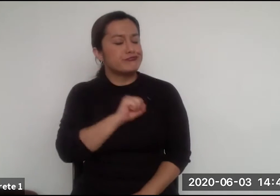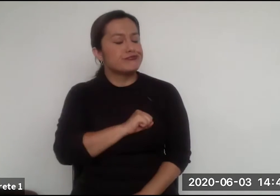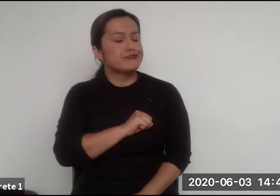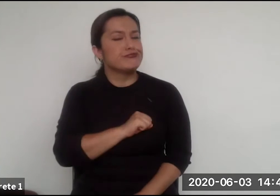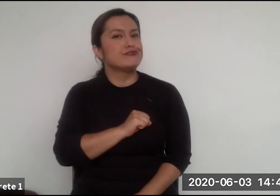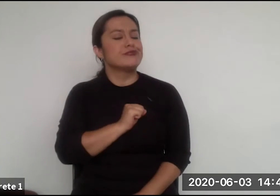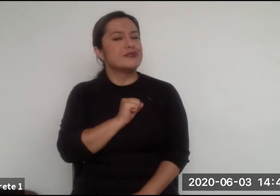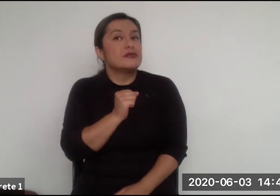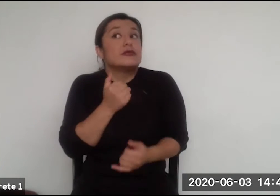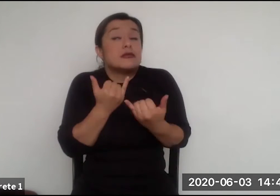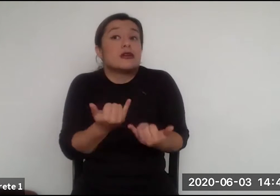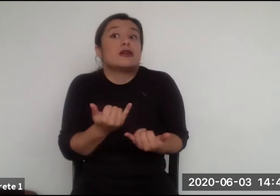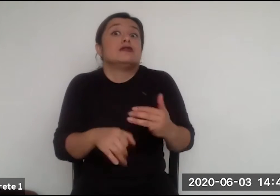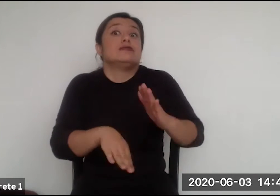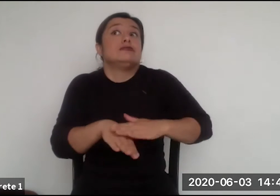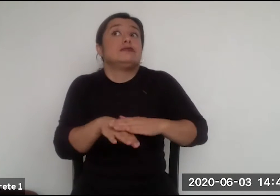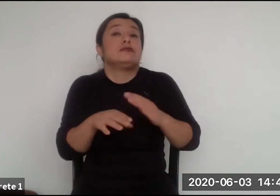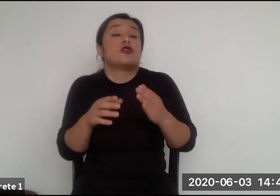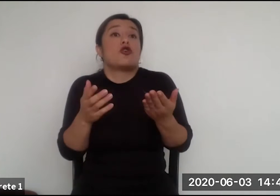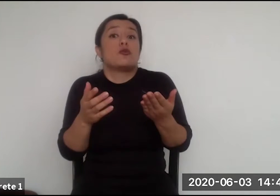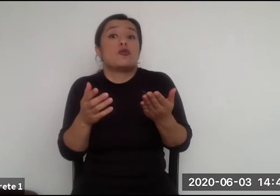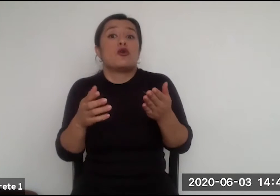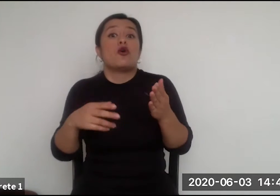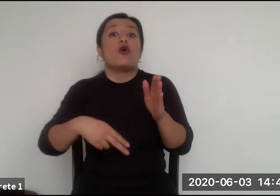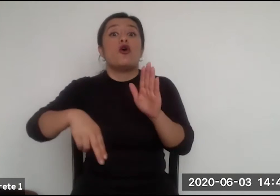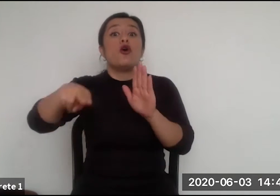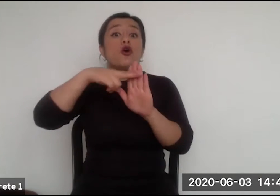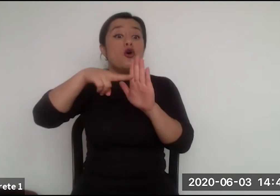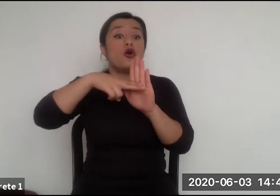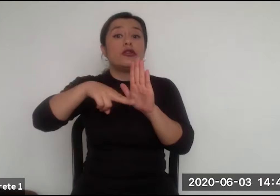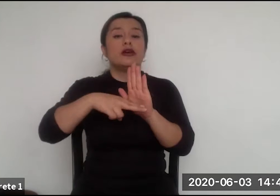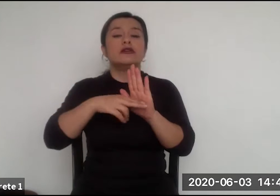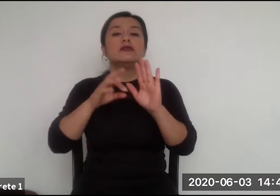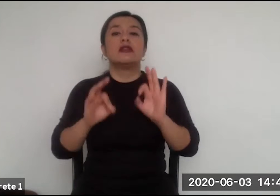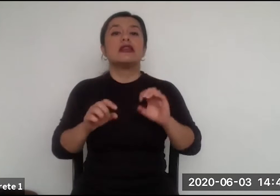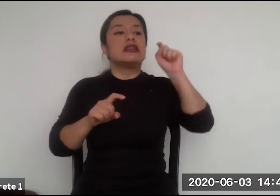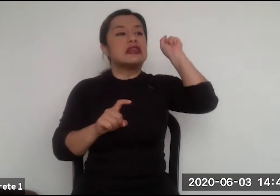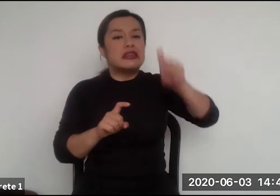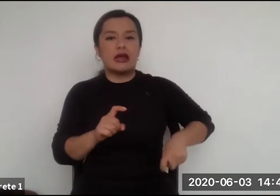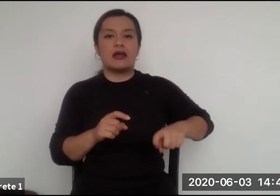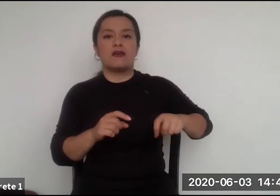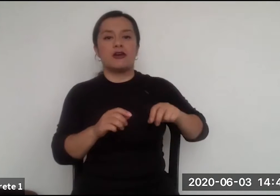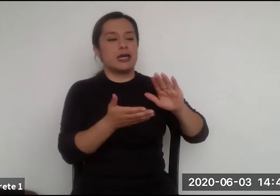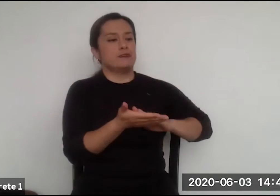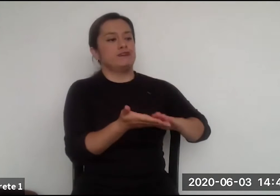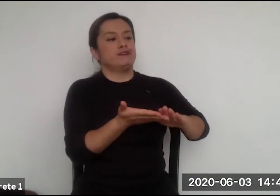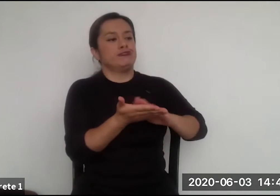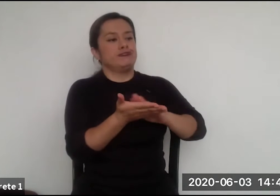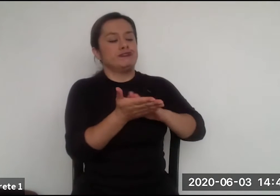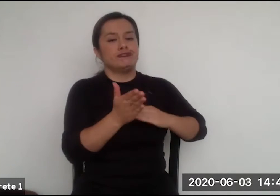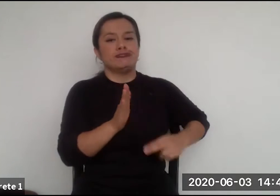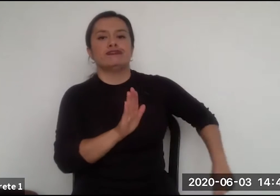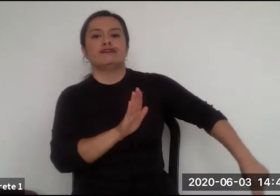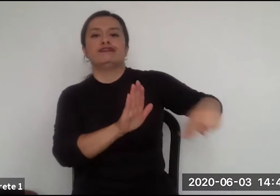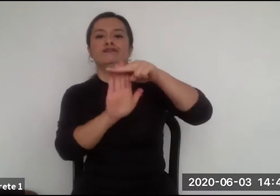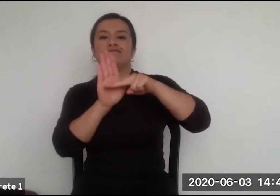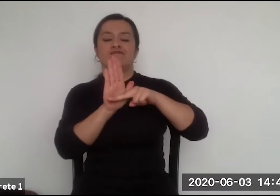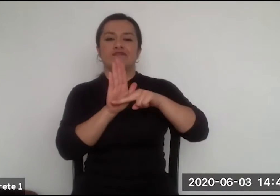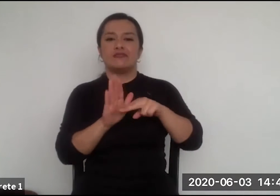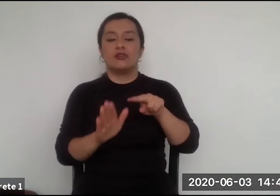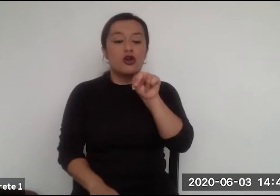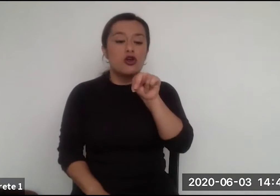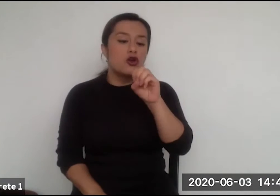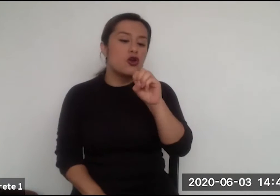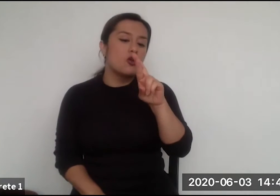estoy llamando un orden normocrático. Entonces, normocrático o